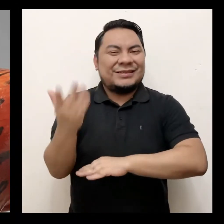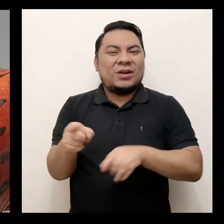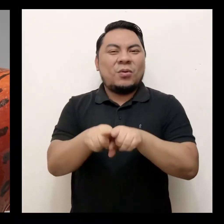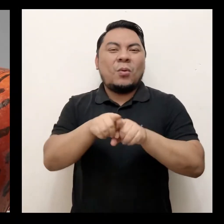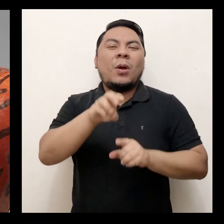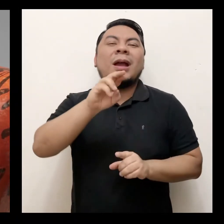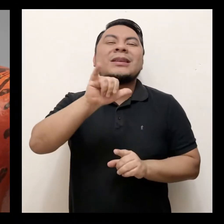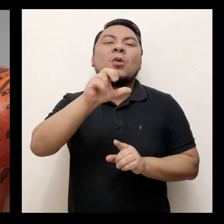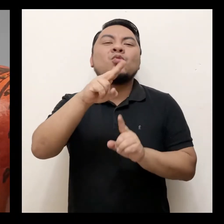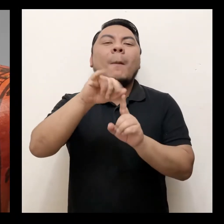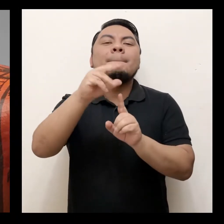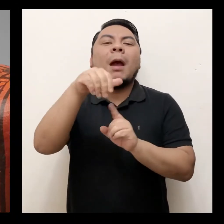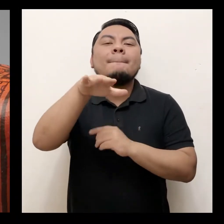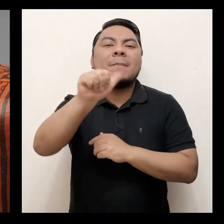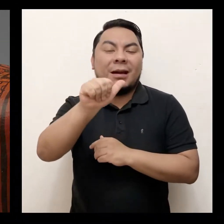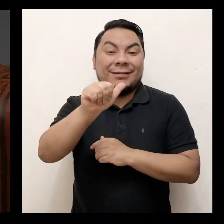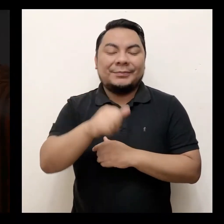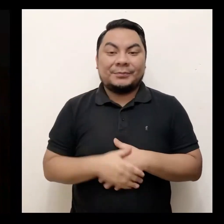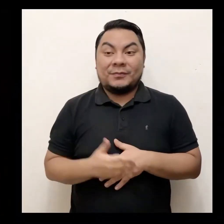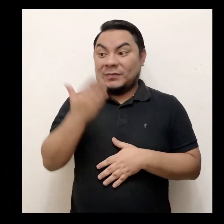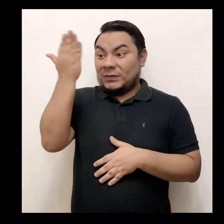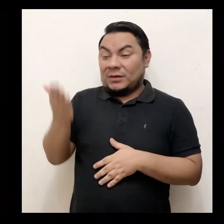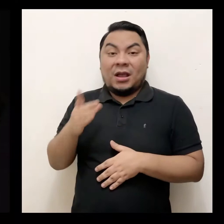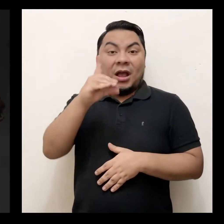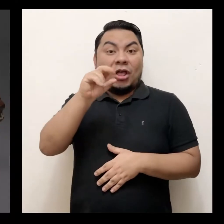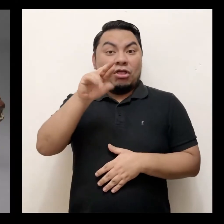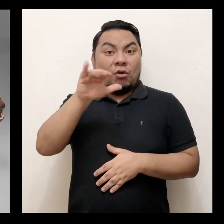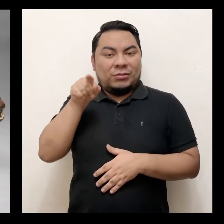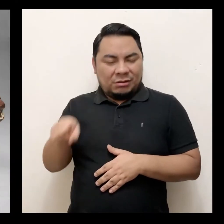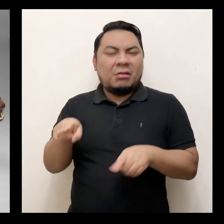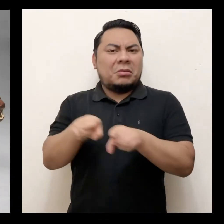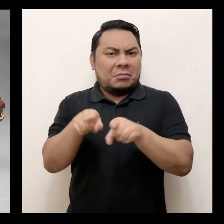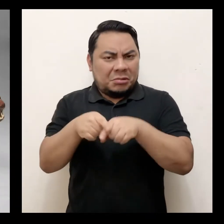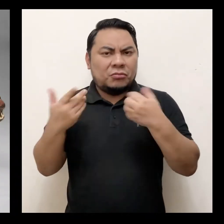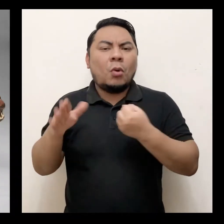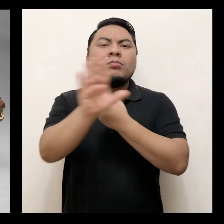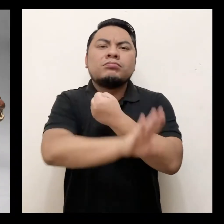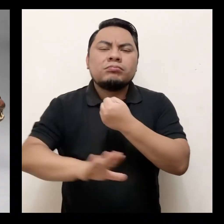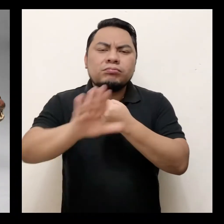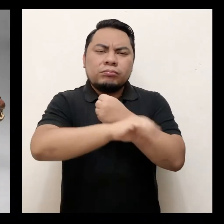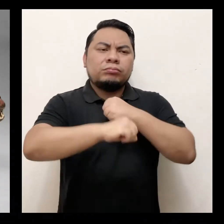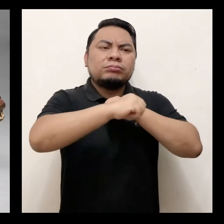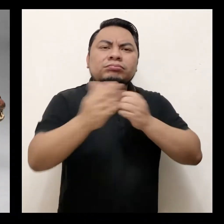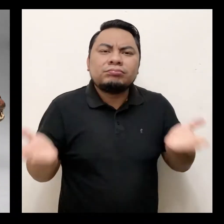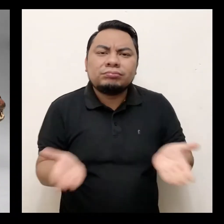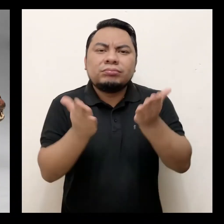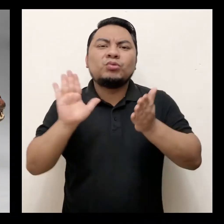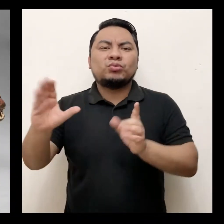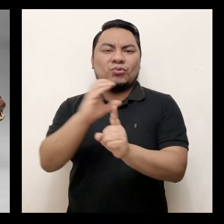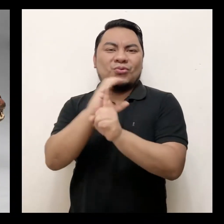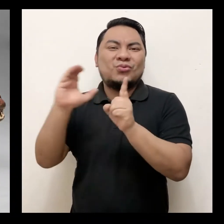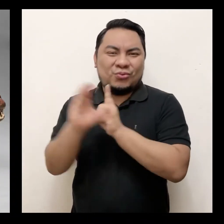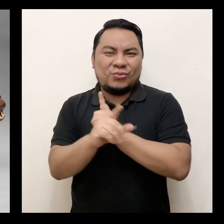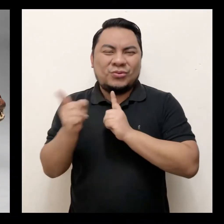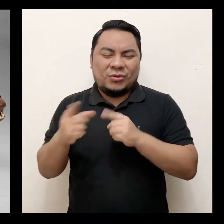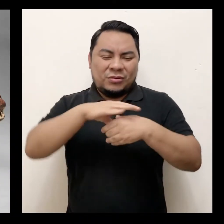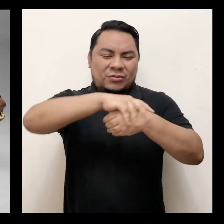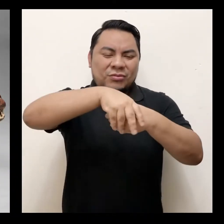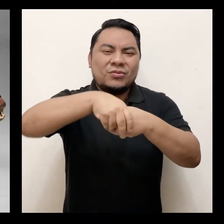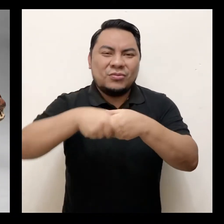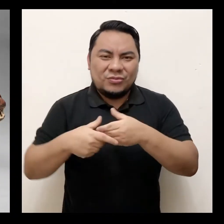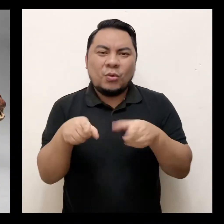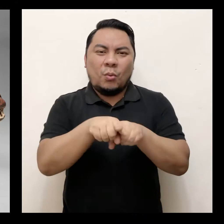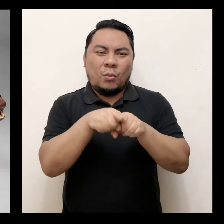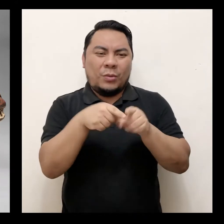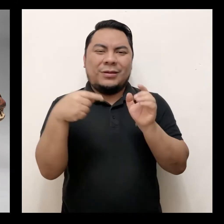mítica Roni, la Yakumama. Dora Panduro realizó una labor de salvaguarda y promoción de su cultura a través de